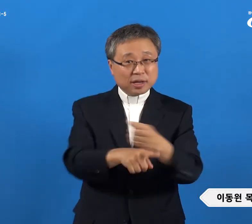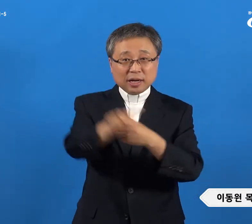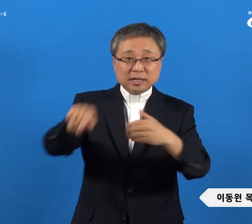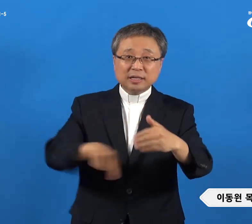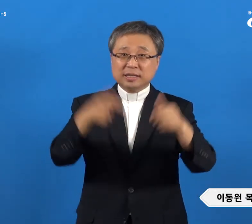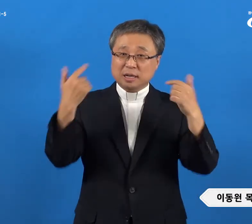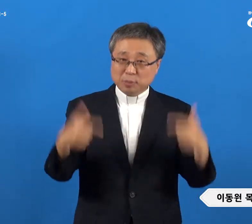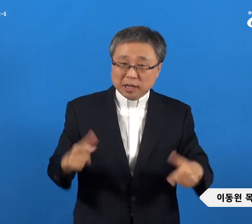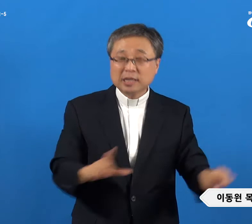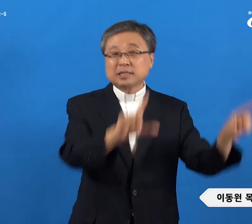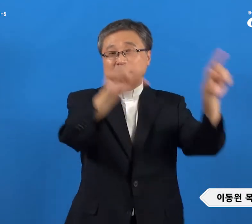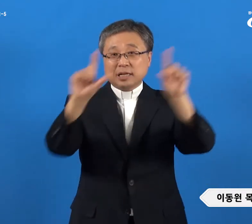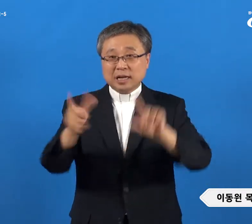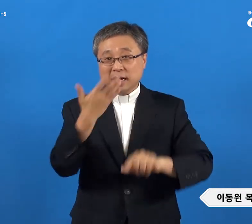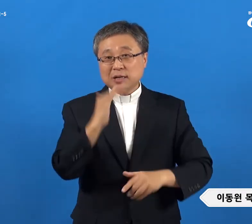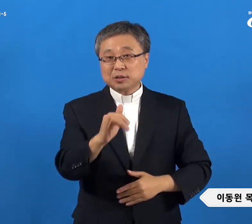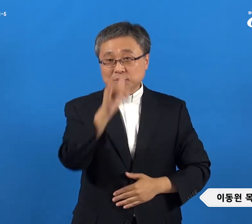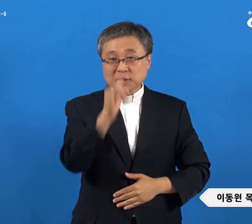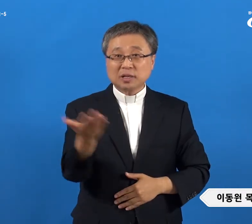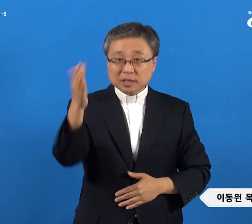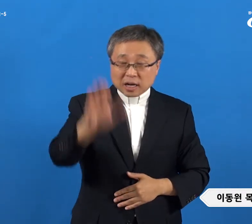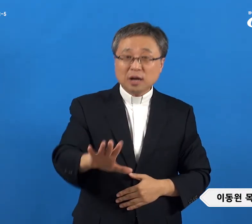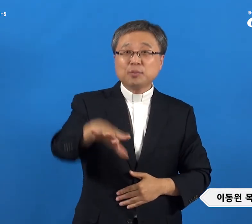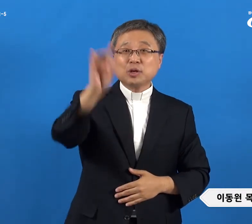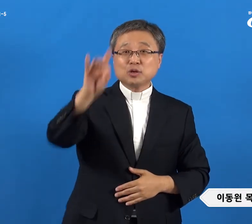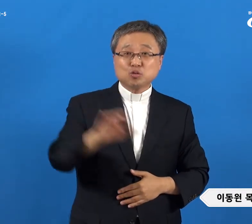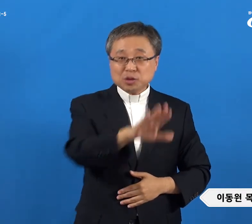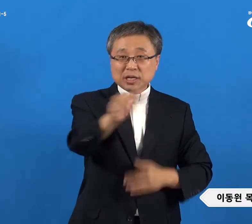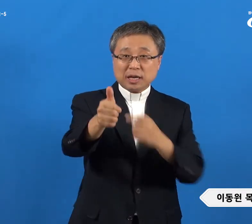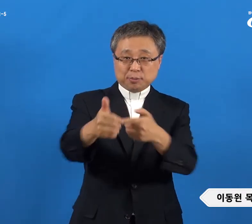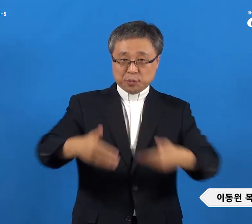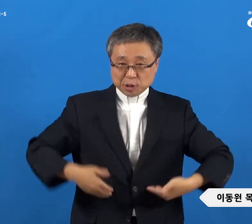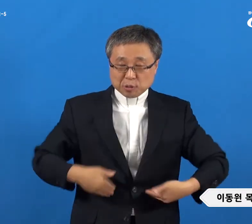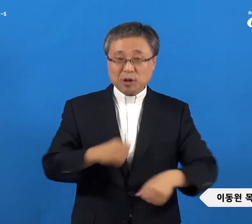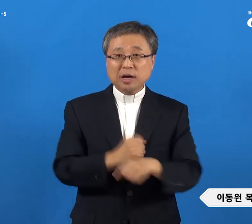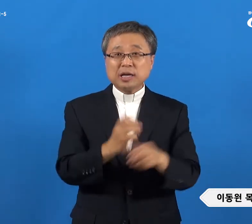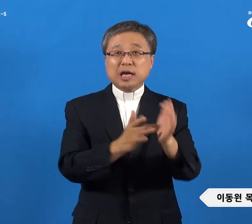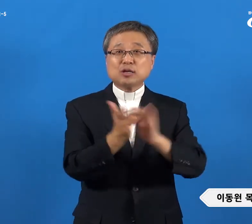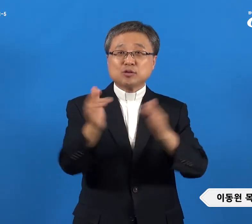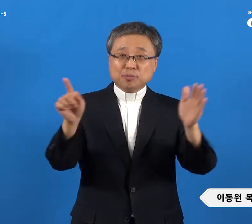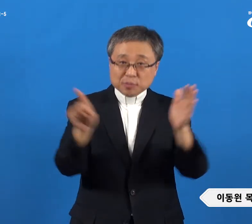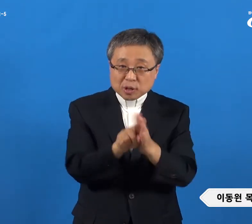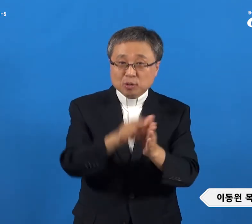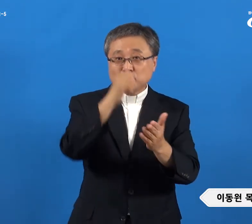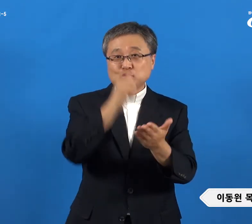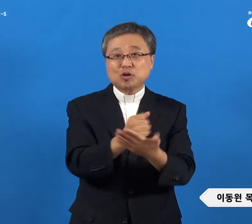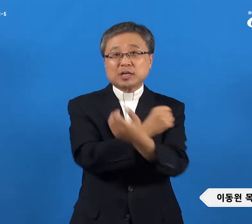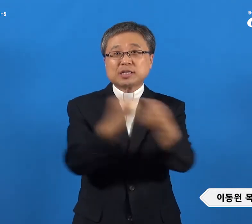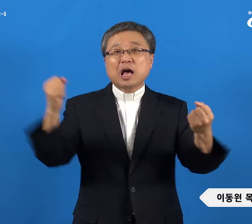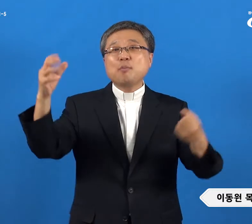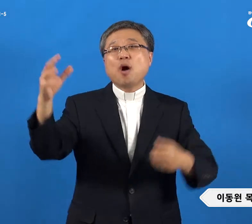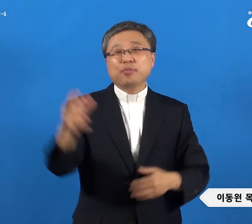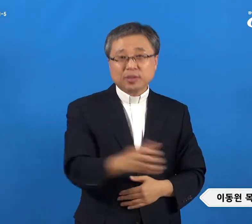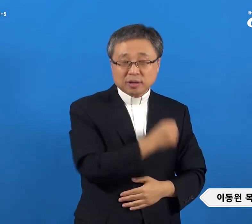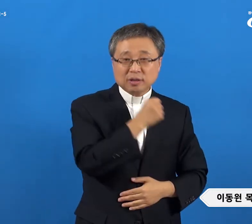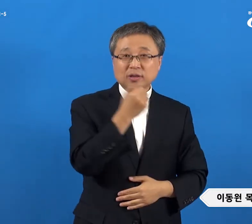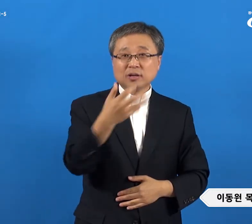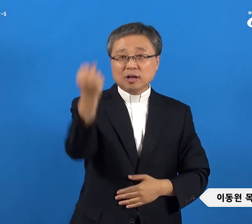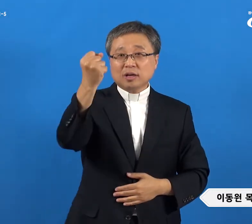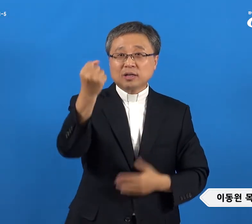살아갈 수가 있습니다. 그러나 먼저 우리에게 필요한 것, 예수 믿고 죄사함 얻는 것, 그래서 하나님 앞에